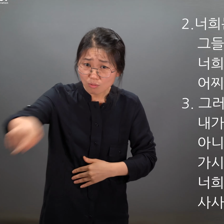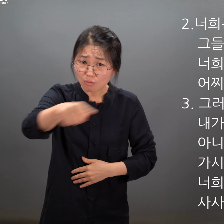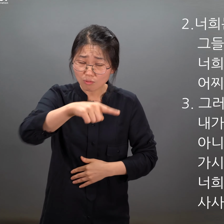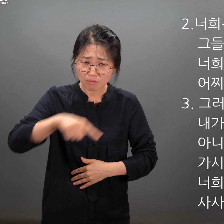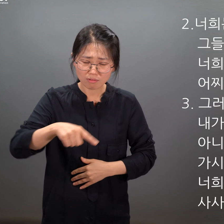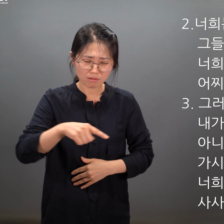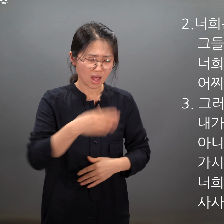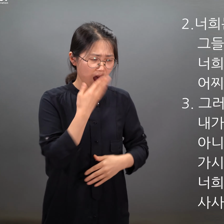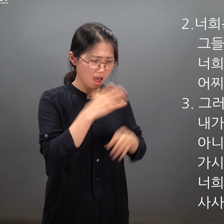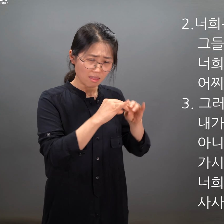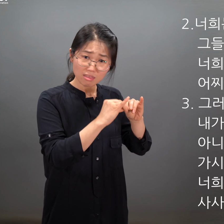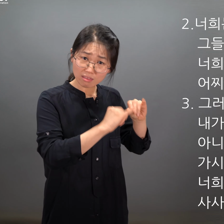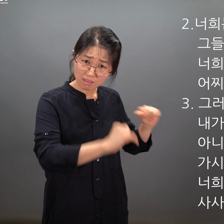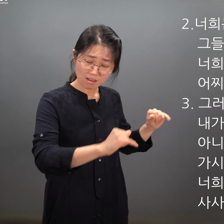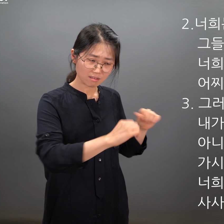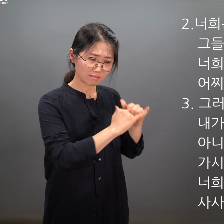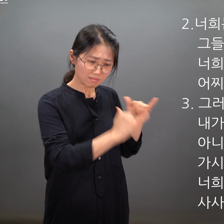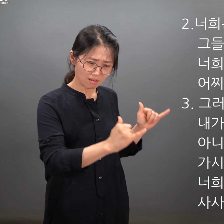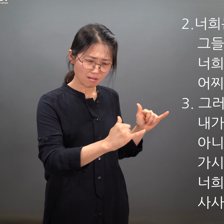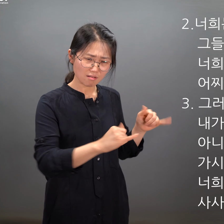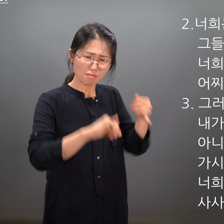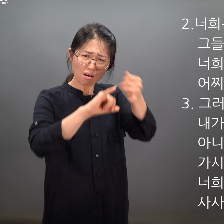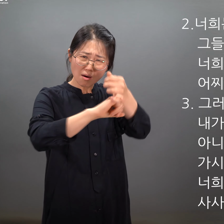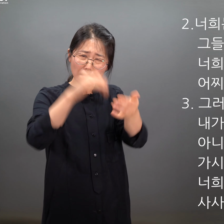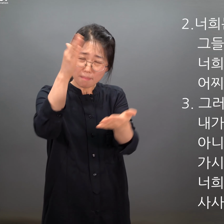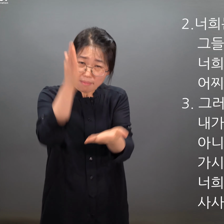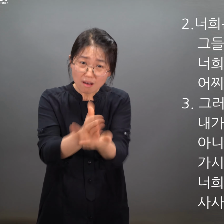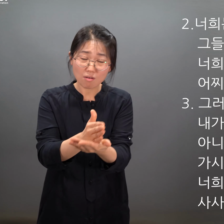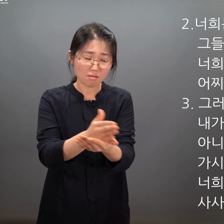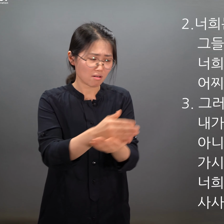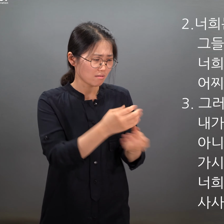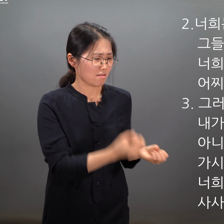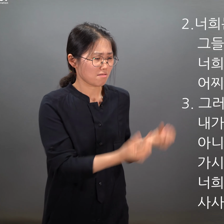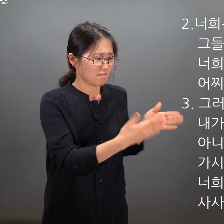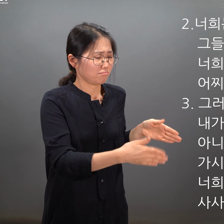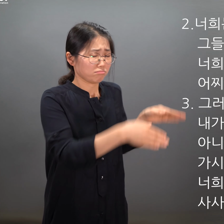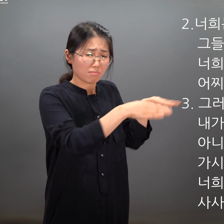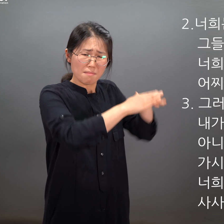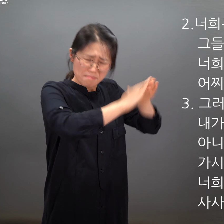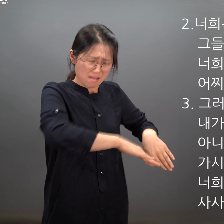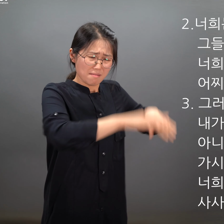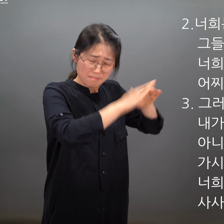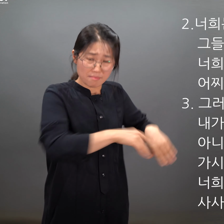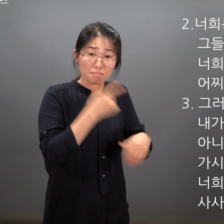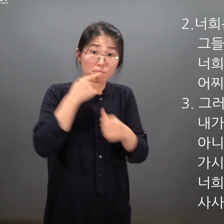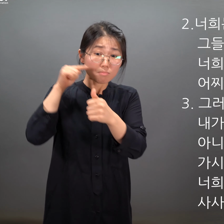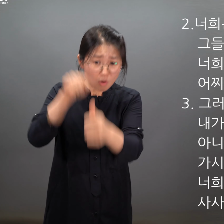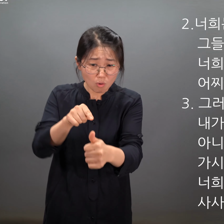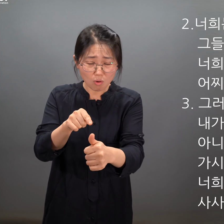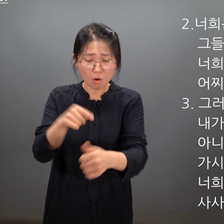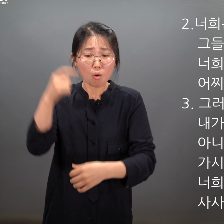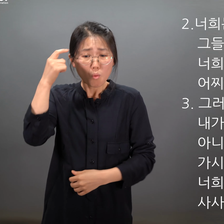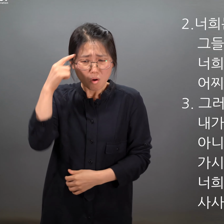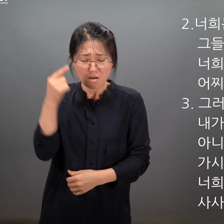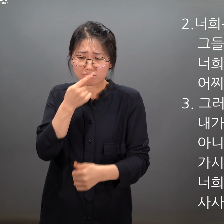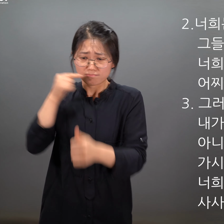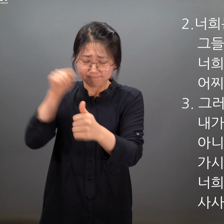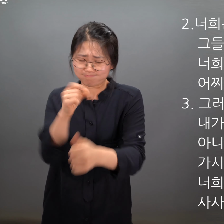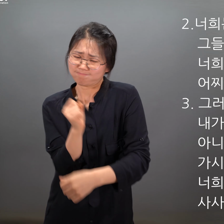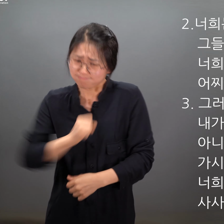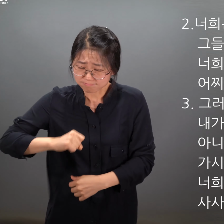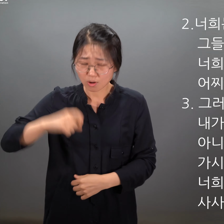주민들과 언약을 맺지 말며 그들의 제단들을 헐라하였거늘 너희가 내 목소리를 듣지 아니하였으니